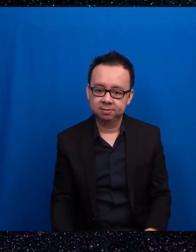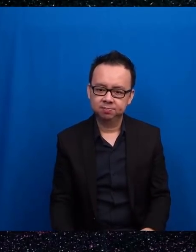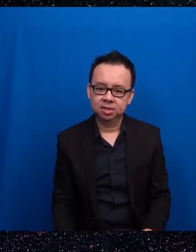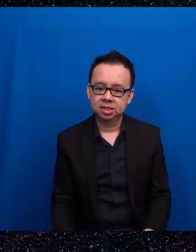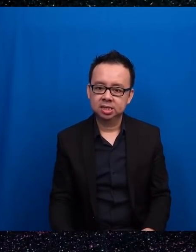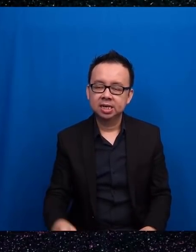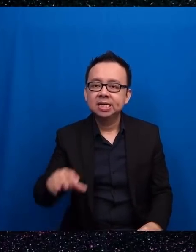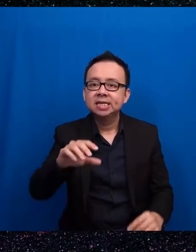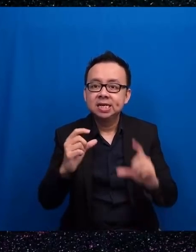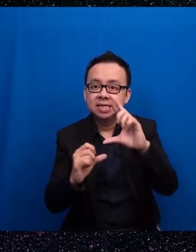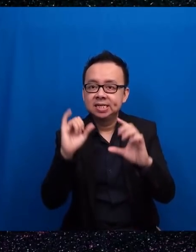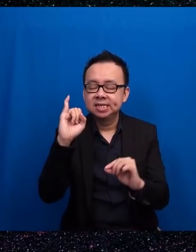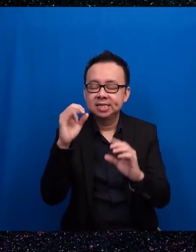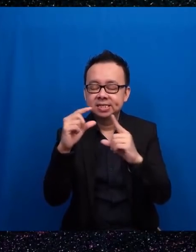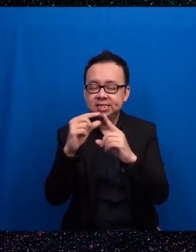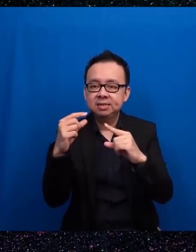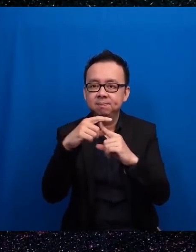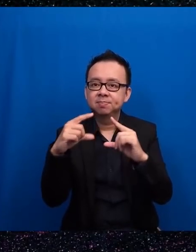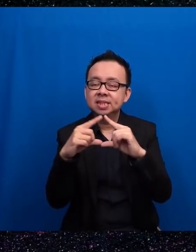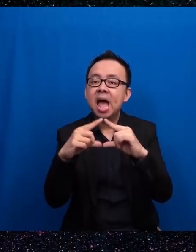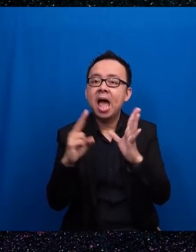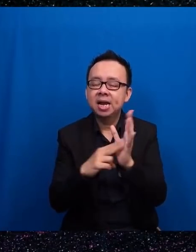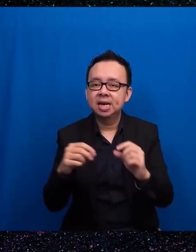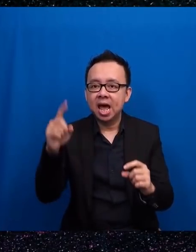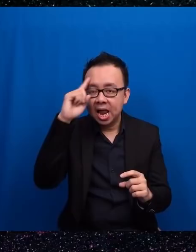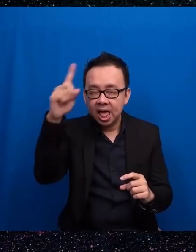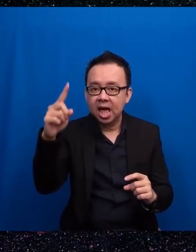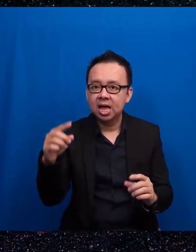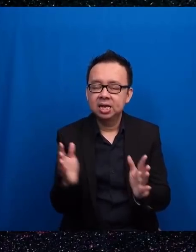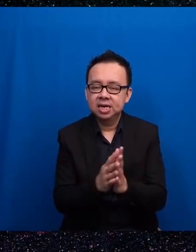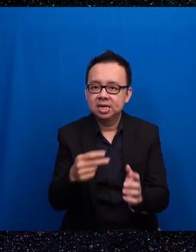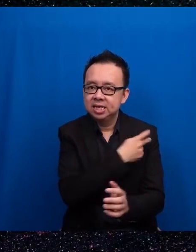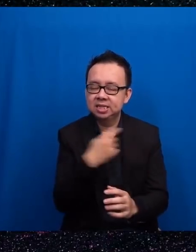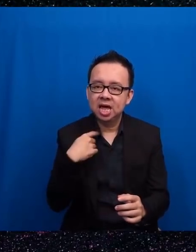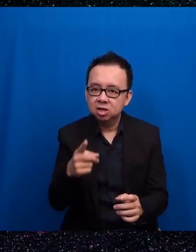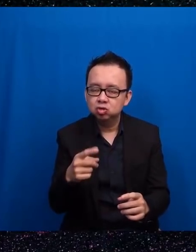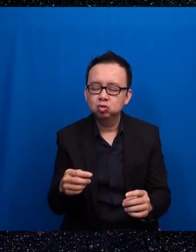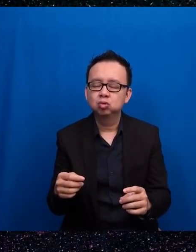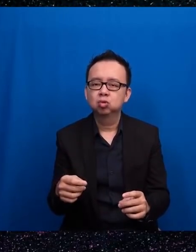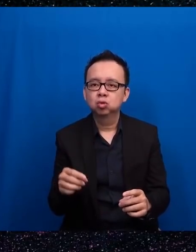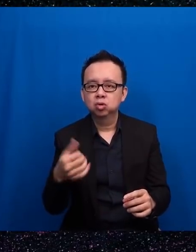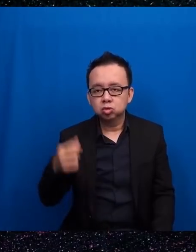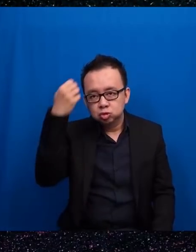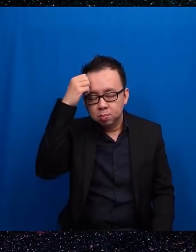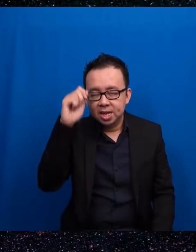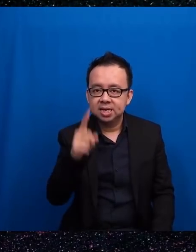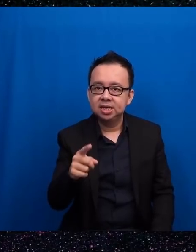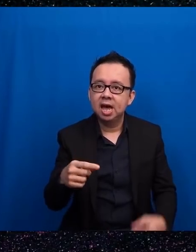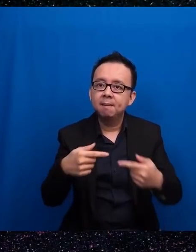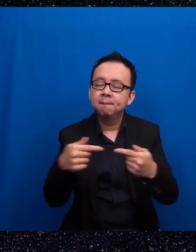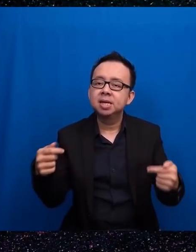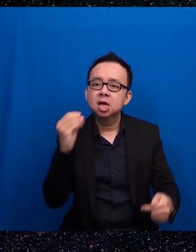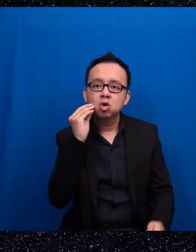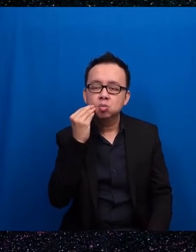Ciptaan Allah dan kita hanyalah pengelola. Itu hukum Sabat, jangan diinjak. Saya